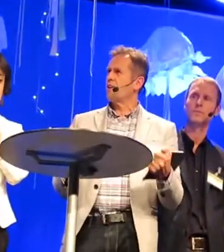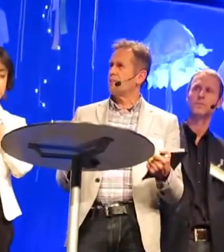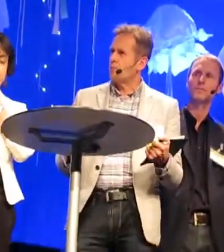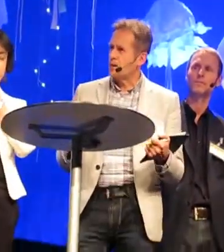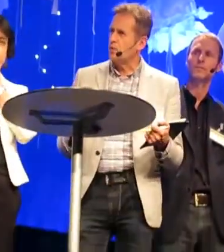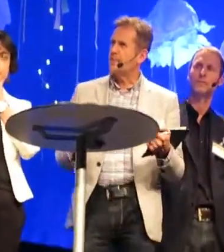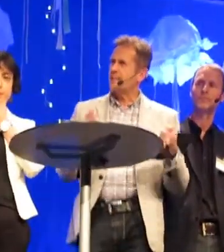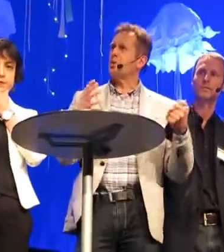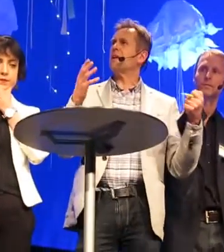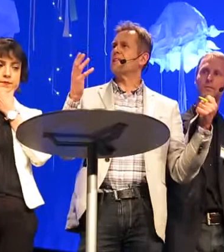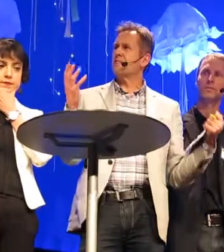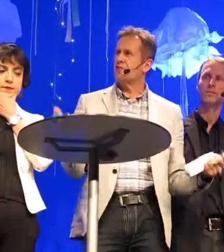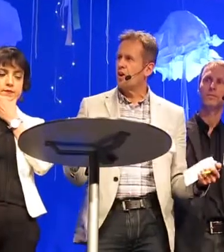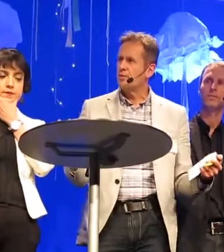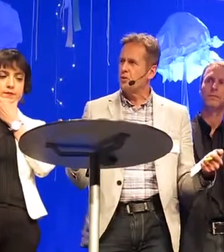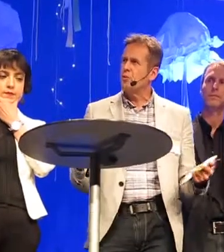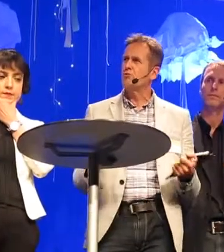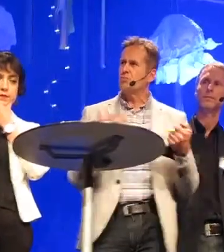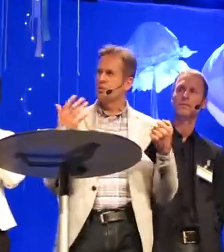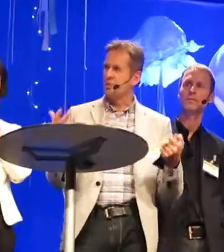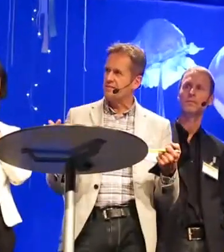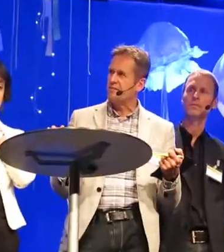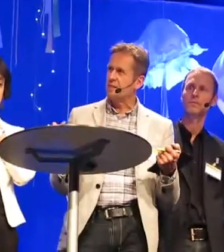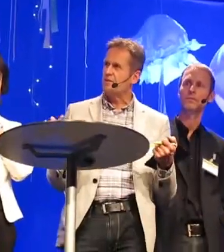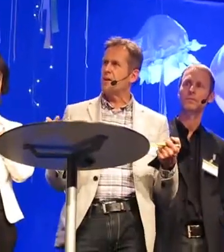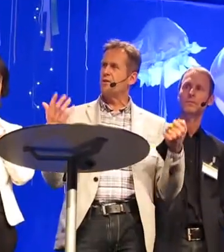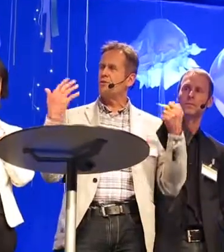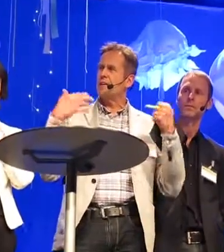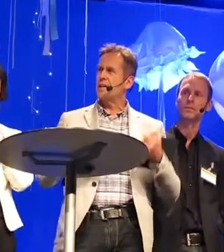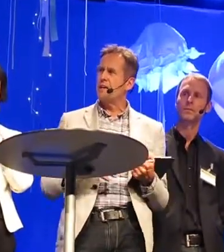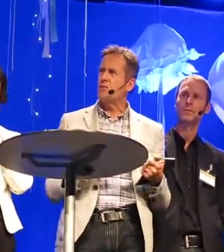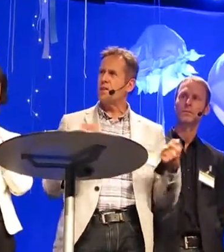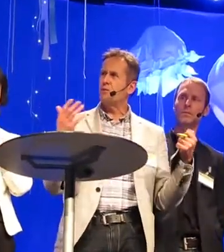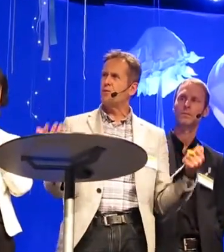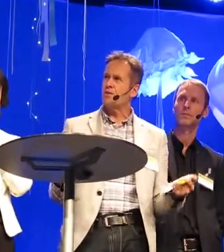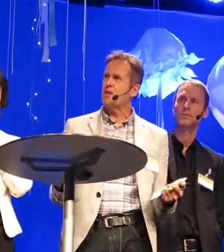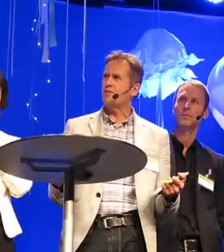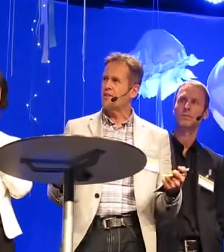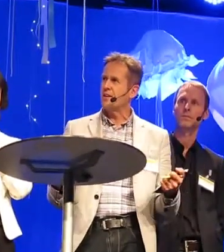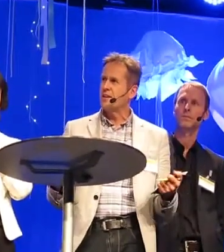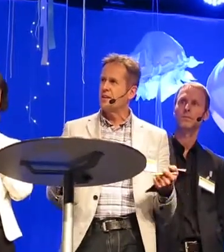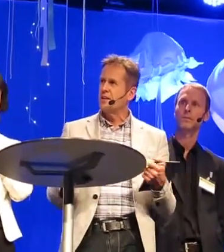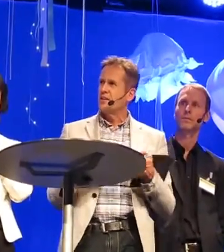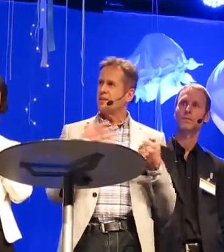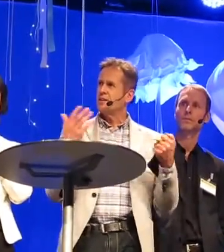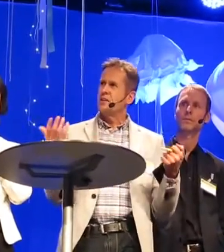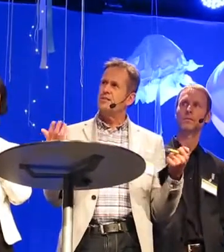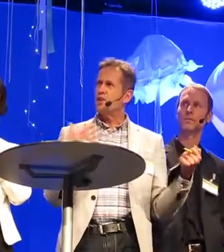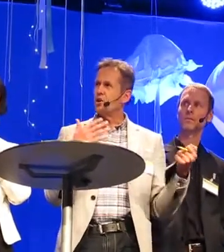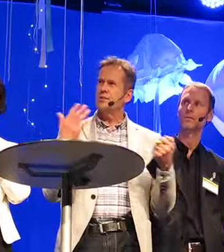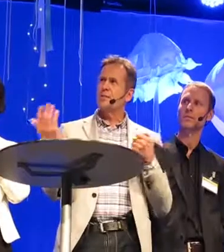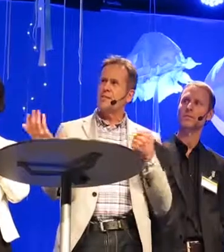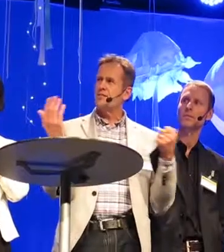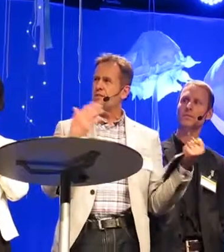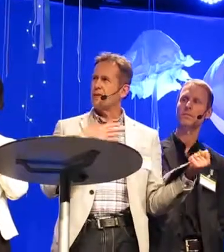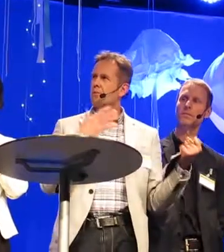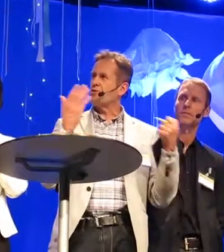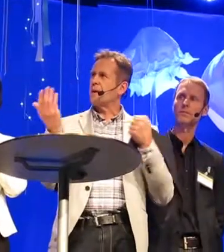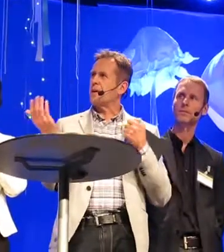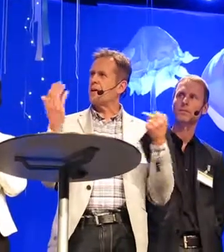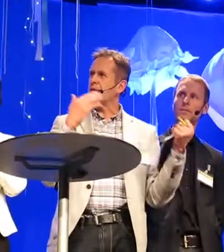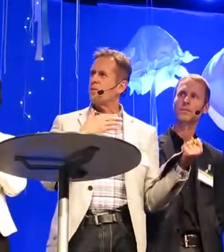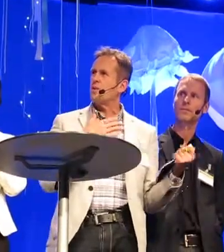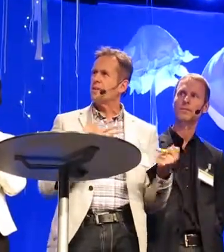vi kan fokusera på? Olikheter kommer ju alltid vara kvar, men det gör ont om tid. Ska vi inte försöka bryta ner de här vanliga blockgränserna? Det är lite teater ibland att se